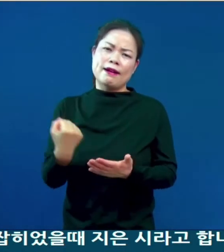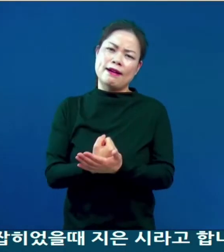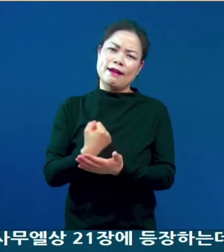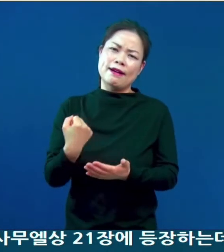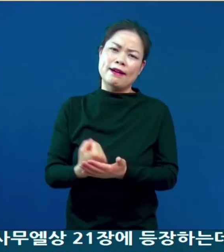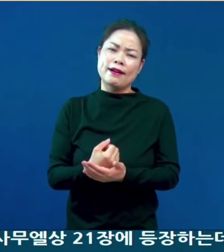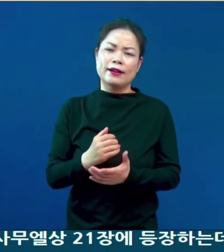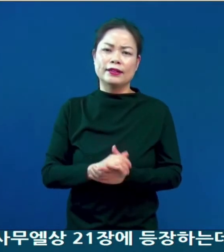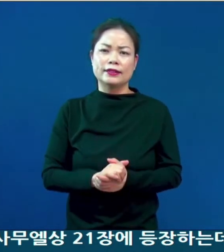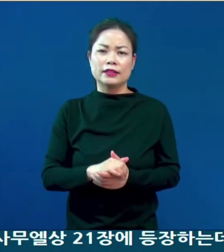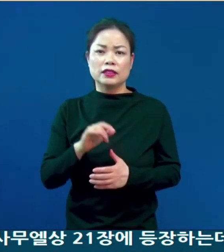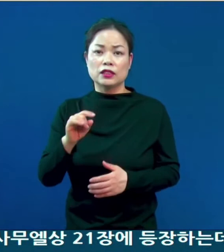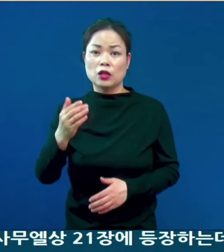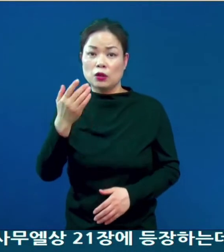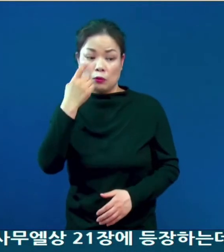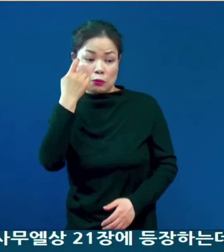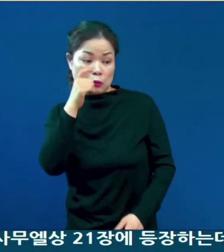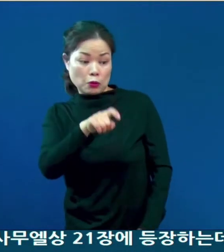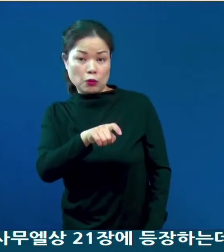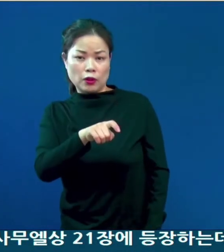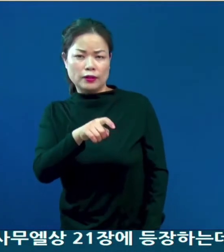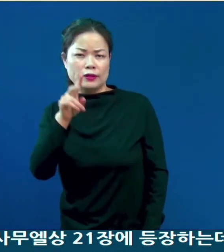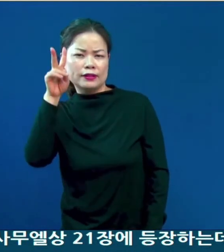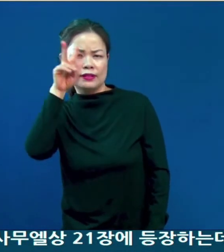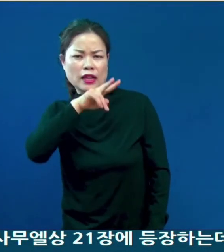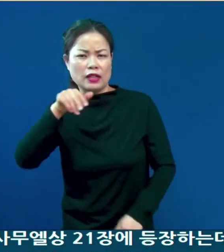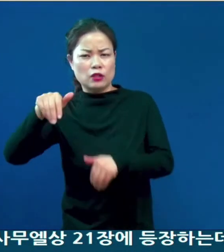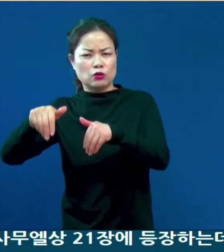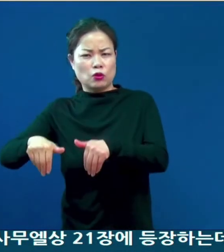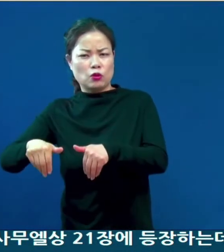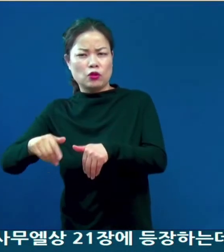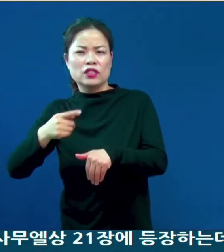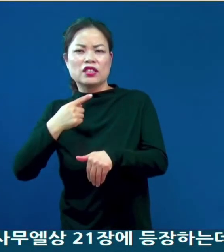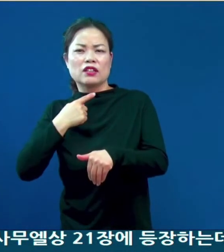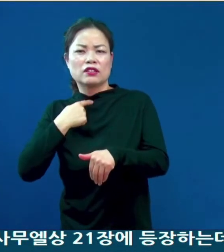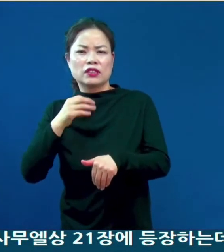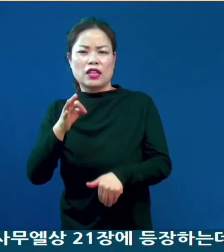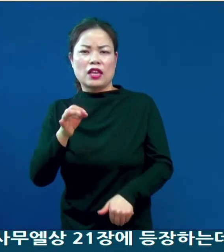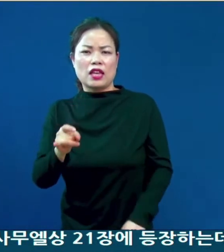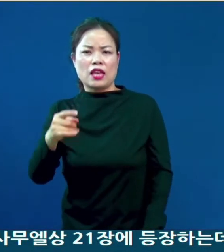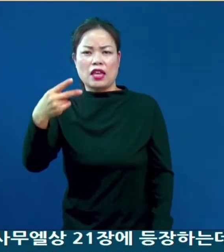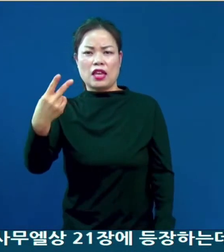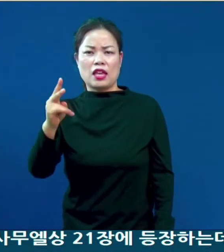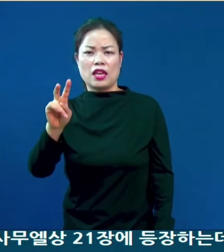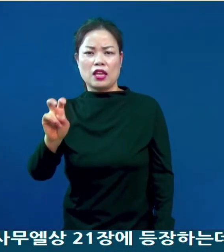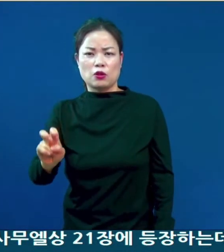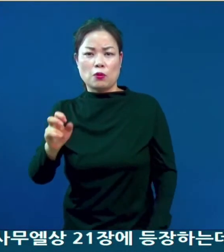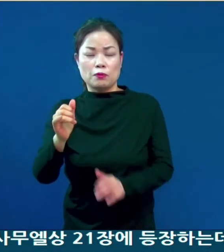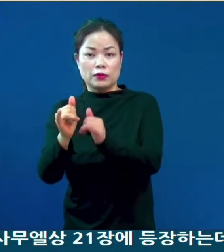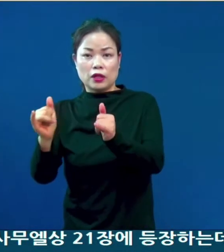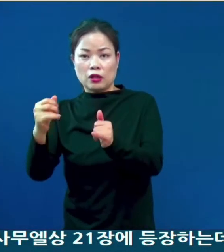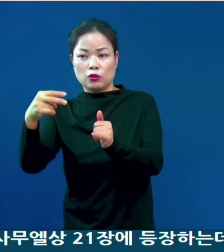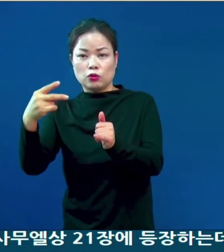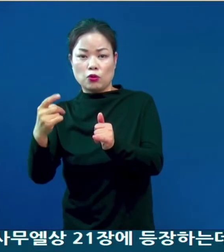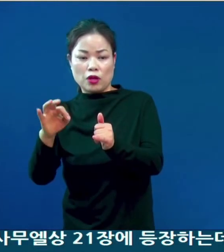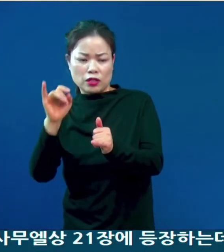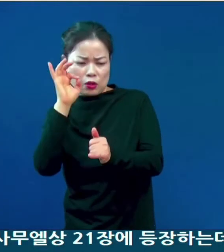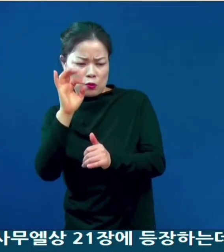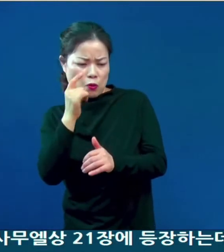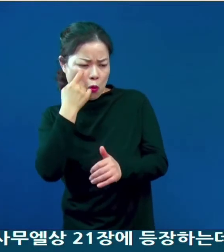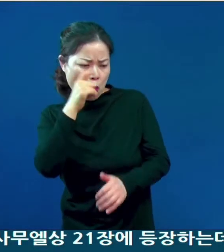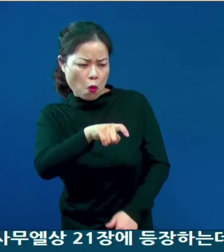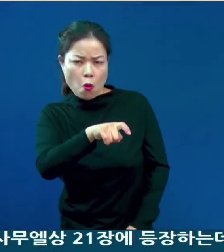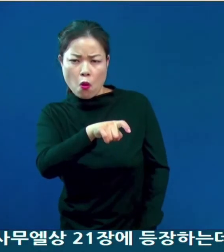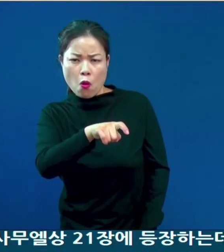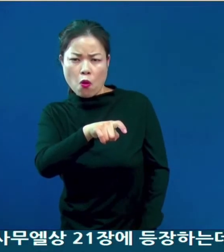안타깝게도 그것을 목격한 사울의 신하 중에 한 명이었던 에돔 사람 도액이 그것을 목격하고